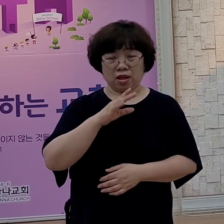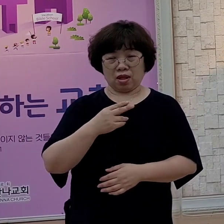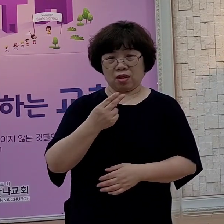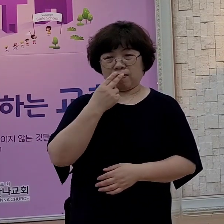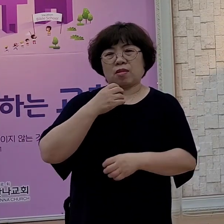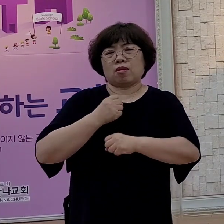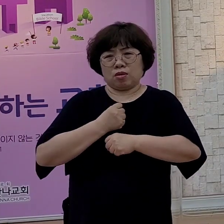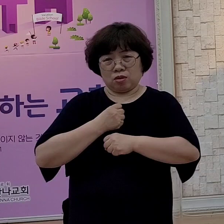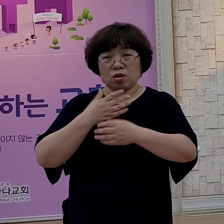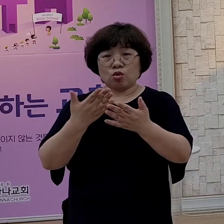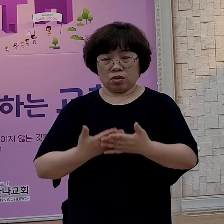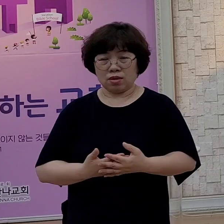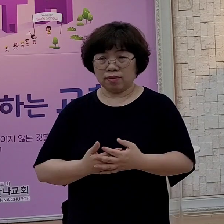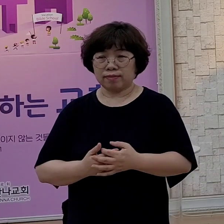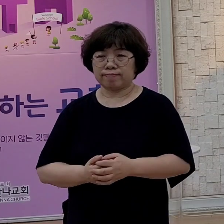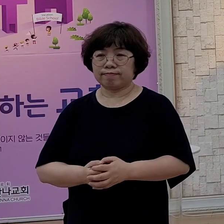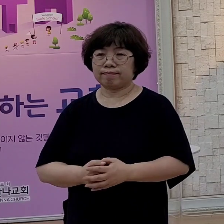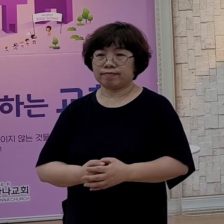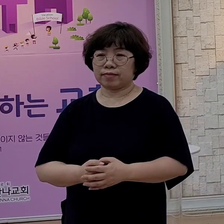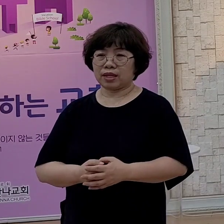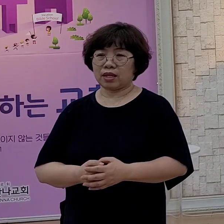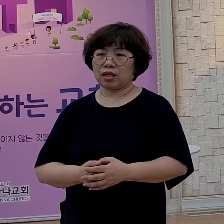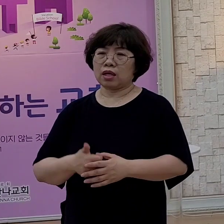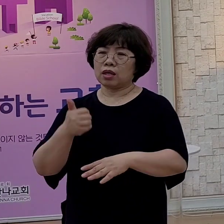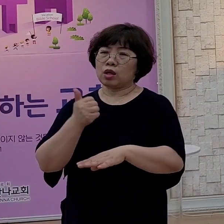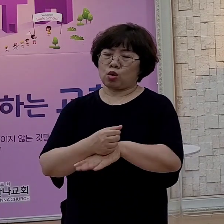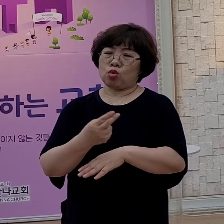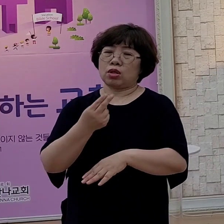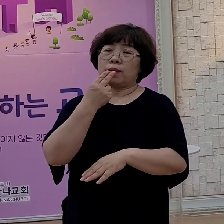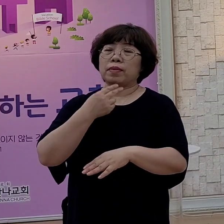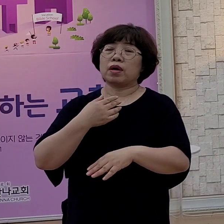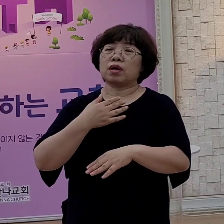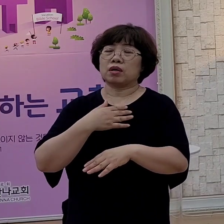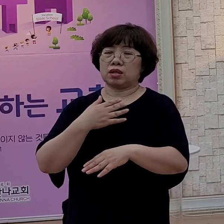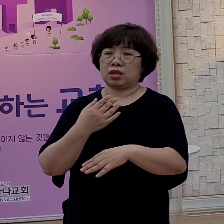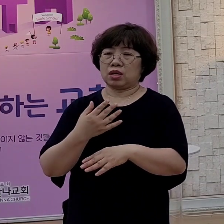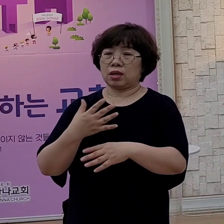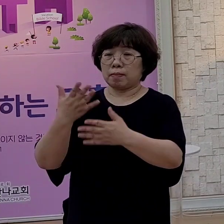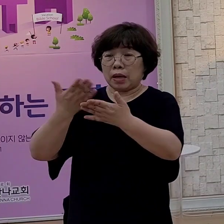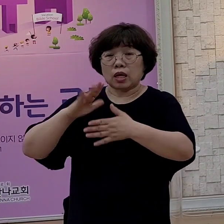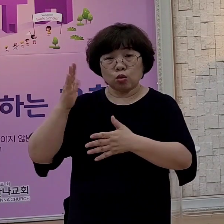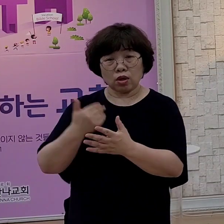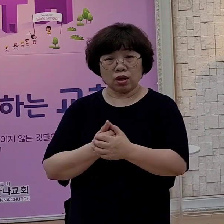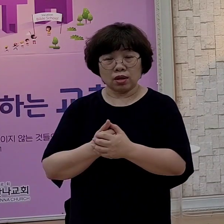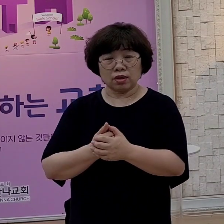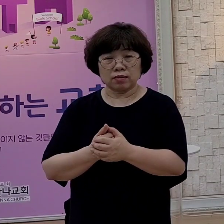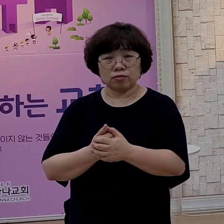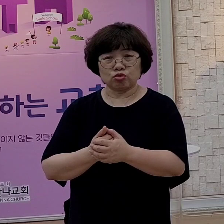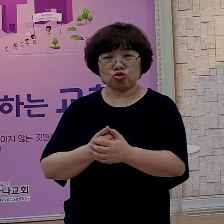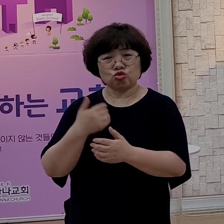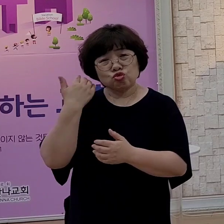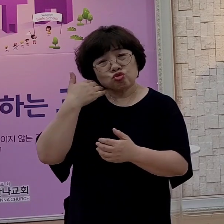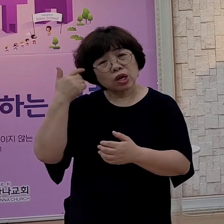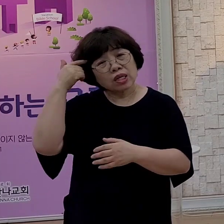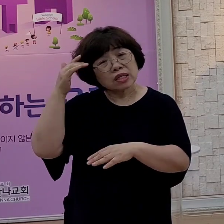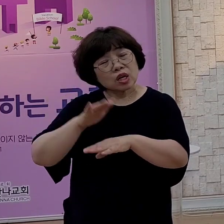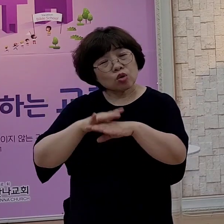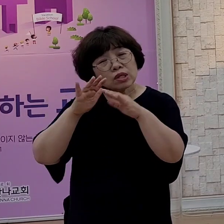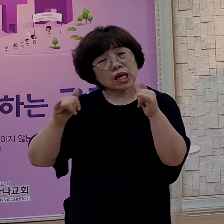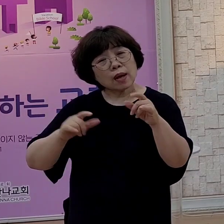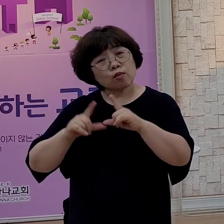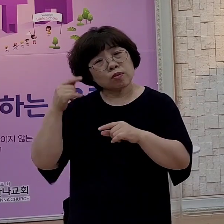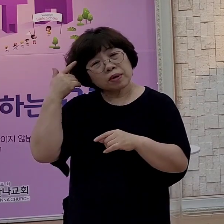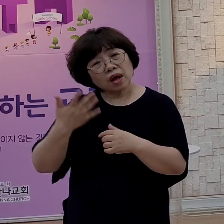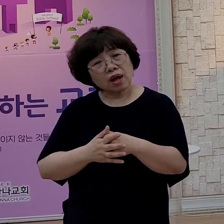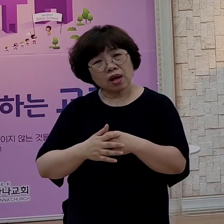이 노아와 롯, 이들은 결과가 생명이었다. 살았다. 누가 지혜로운 자예요? 이